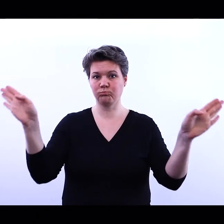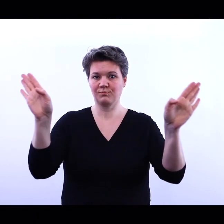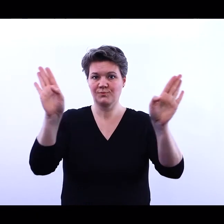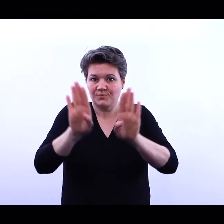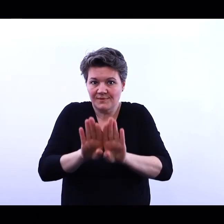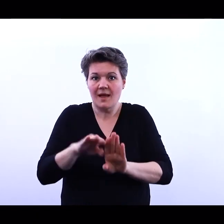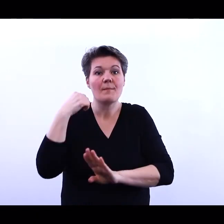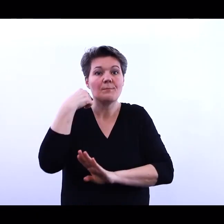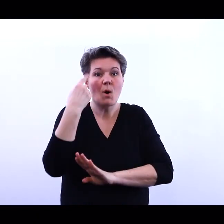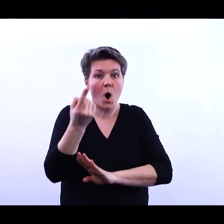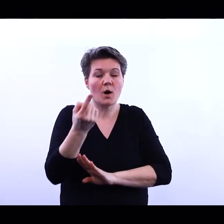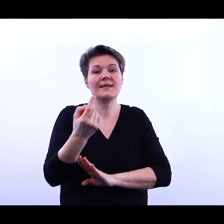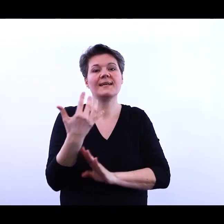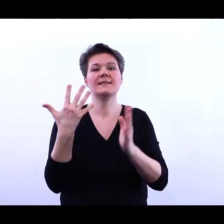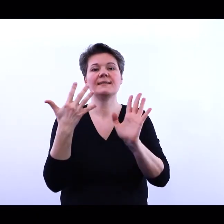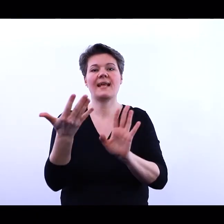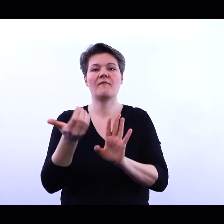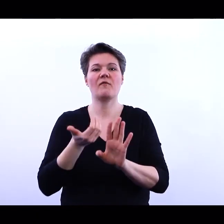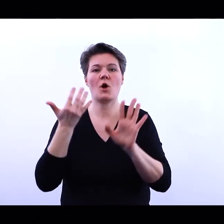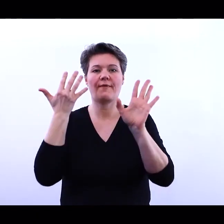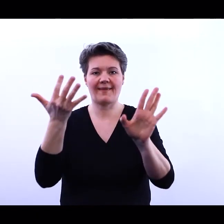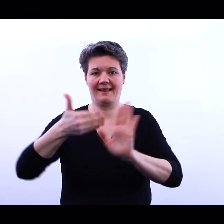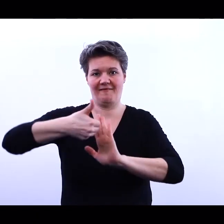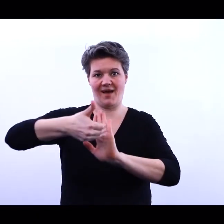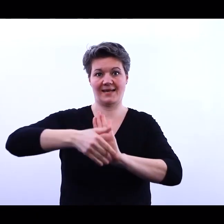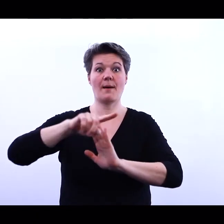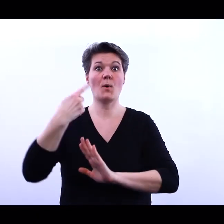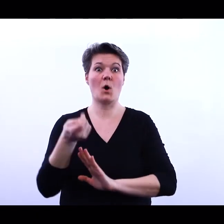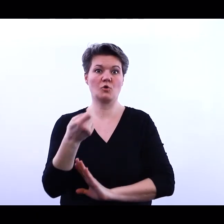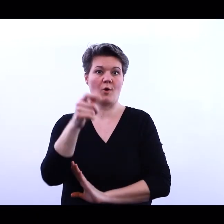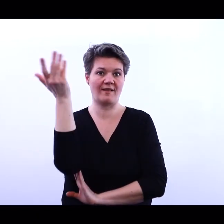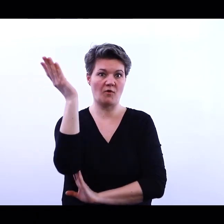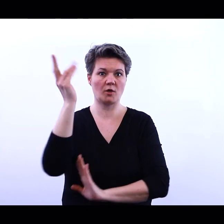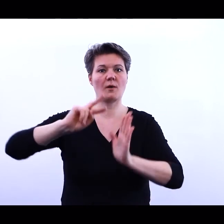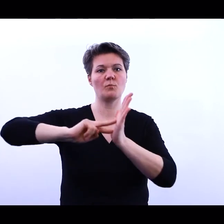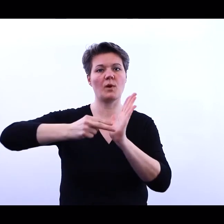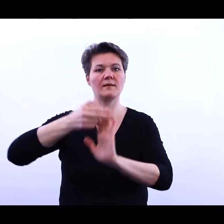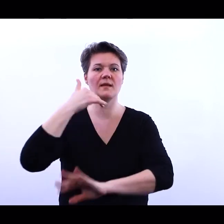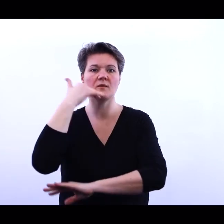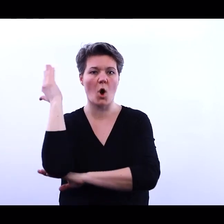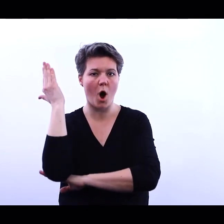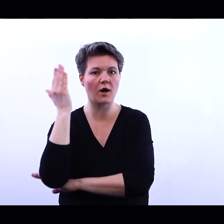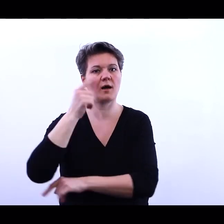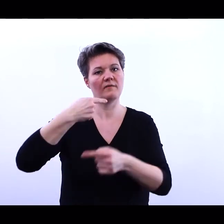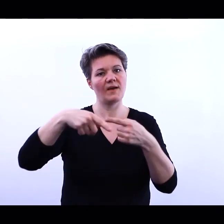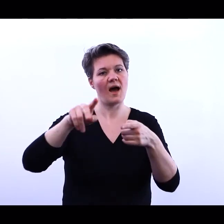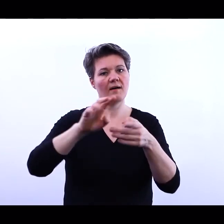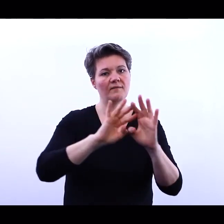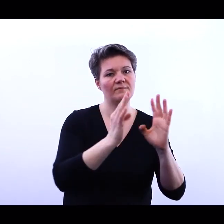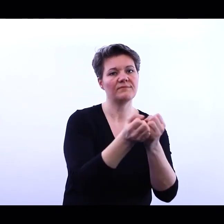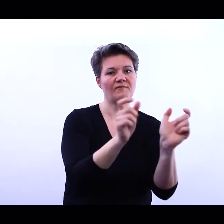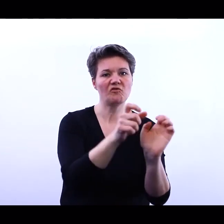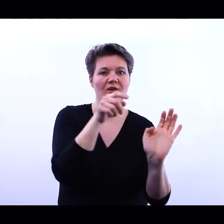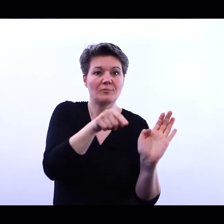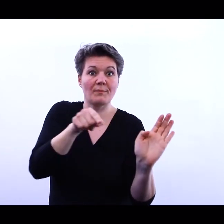um 9:50 Uhr weiter. Wir haben auch wieder eine spannende Keynote, einen Politik-Talk, weitere Session-Reihen und vor allen Dingen, wir haben